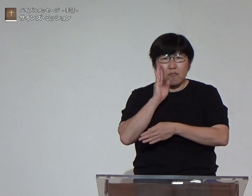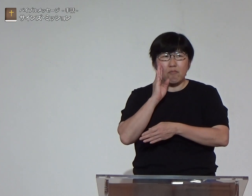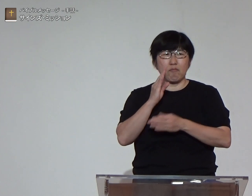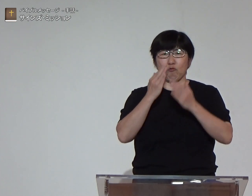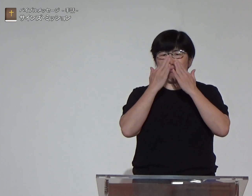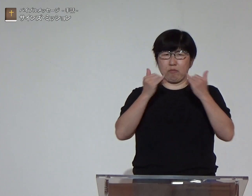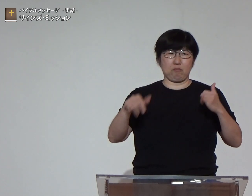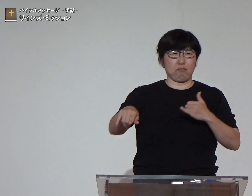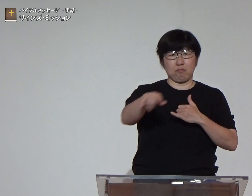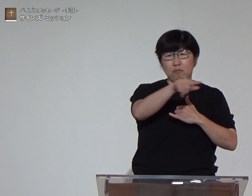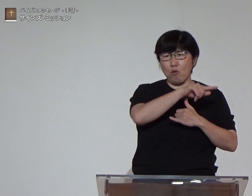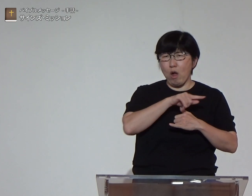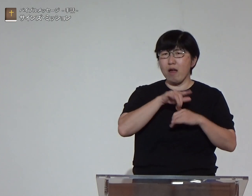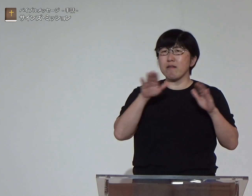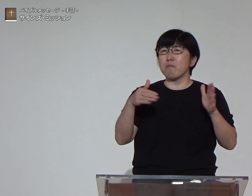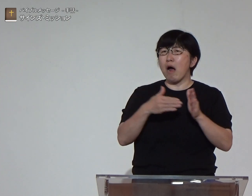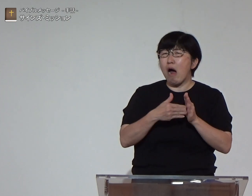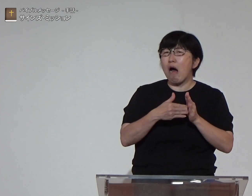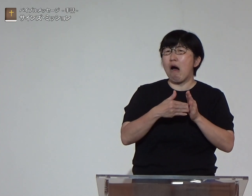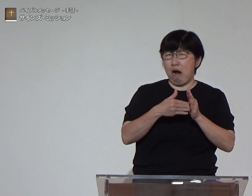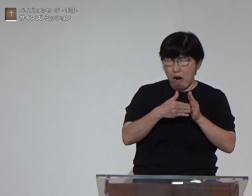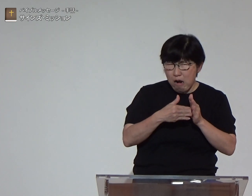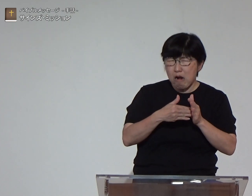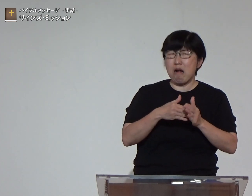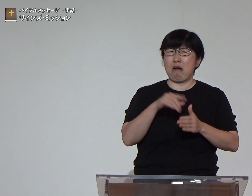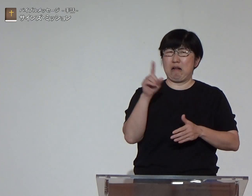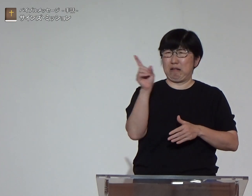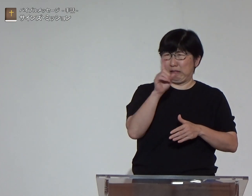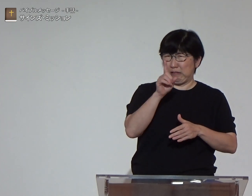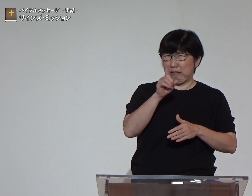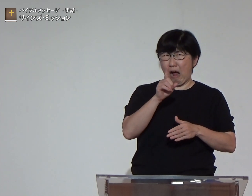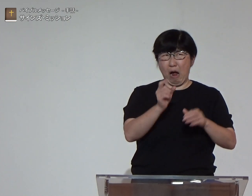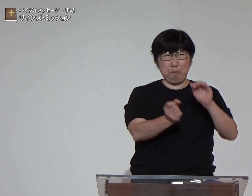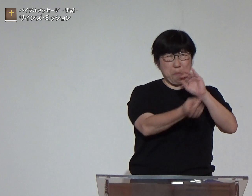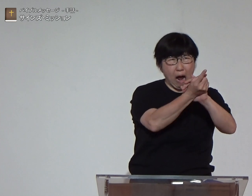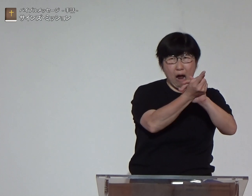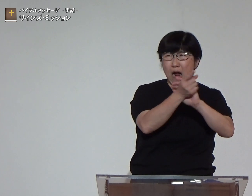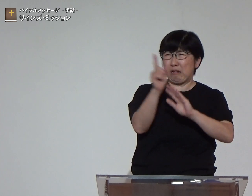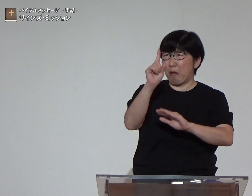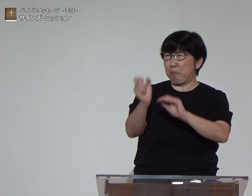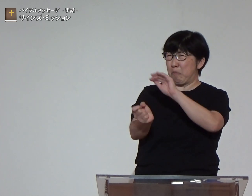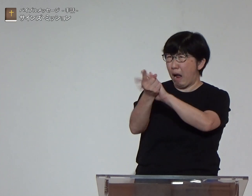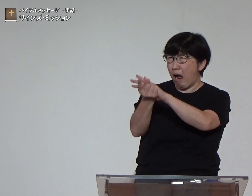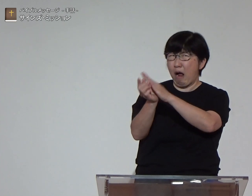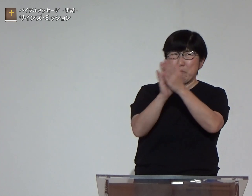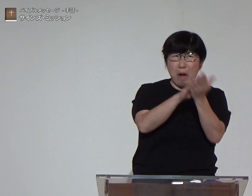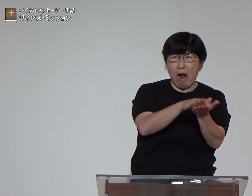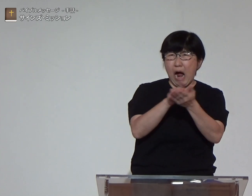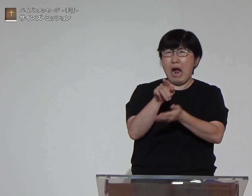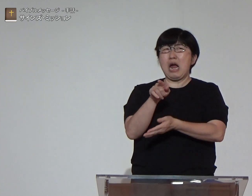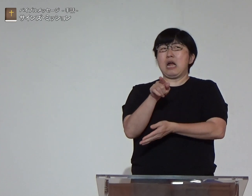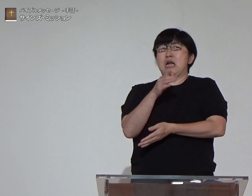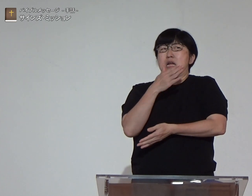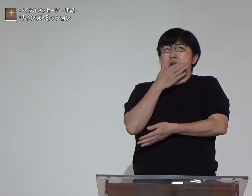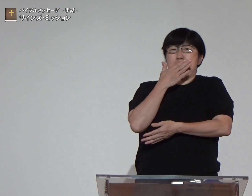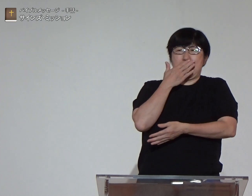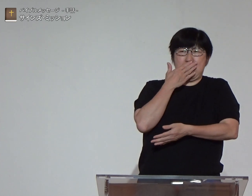このようなことを聞くとユデア人たちは何か悪いことが起こって死者が出たりすると